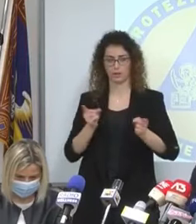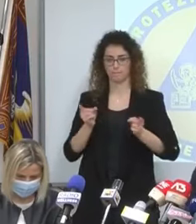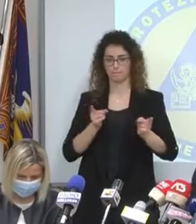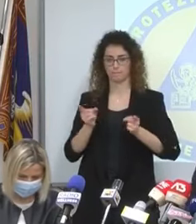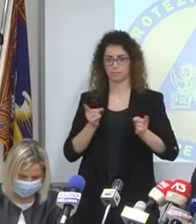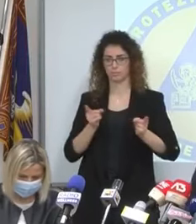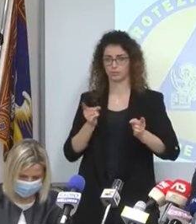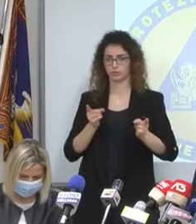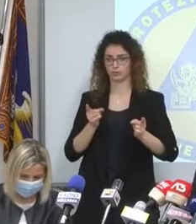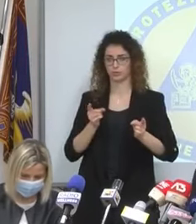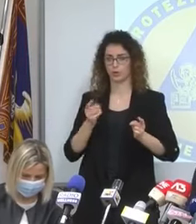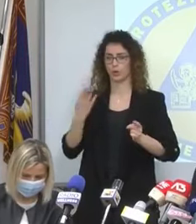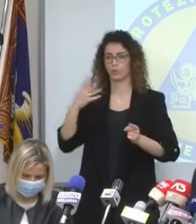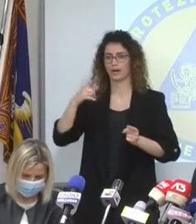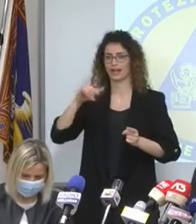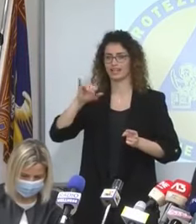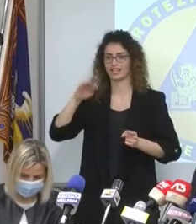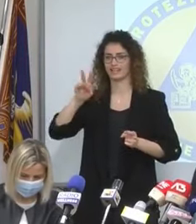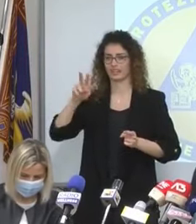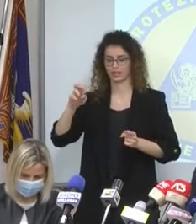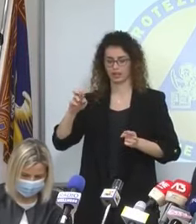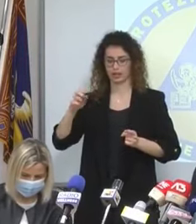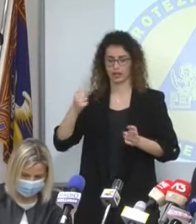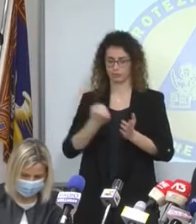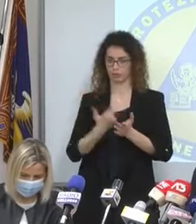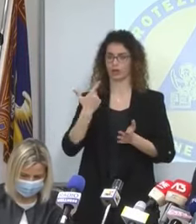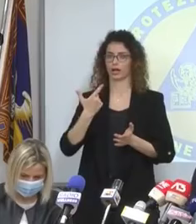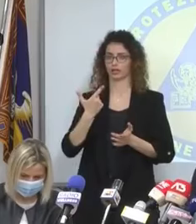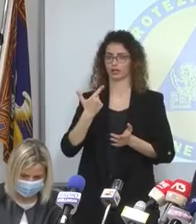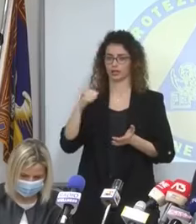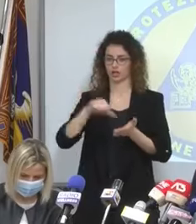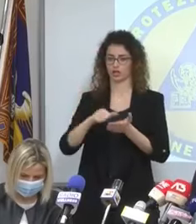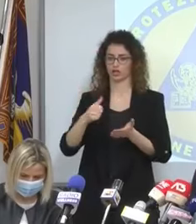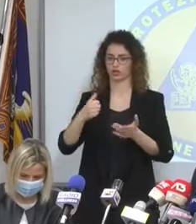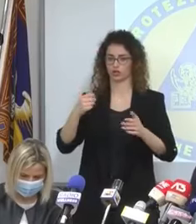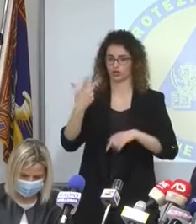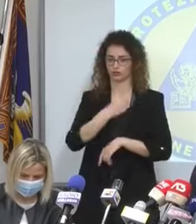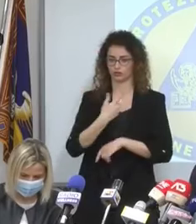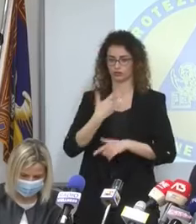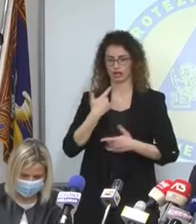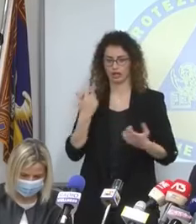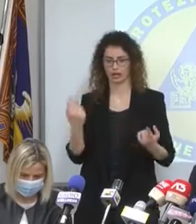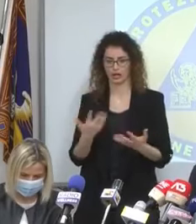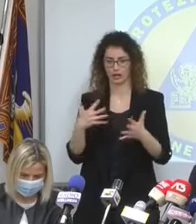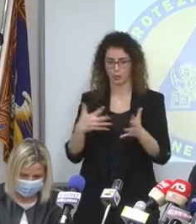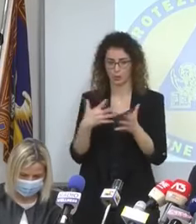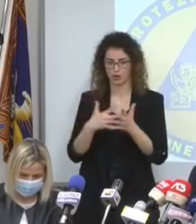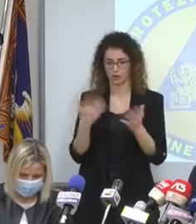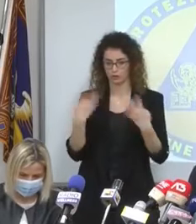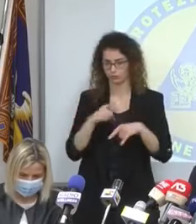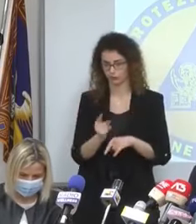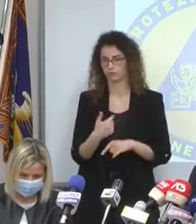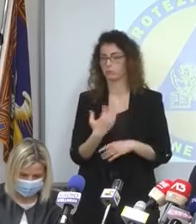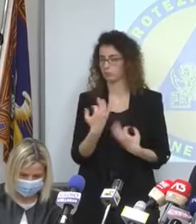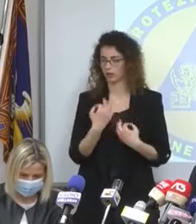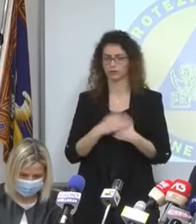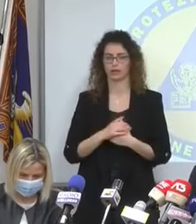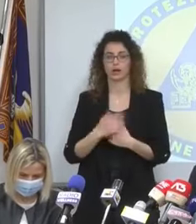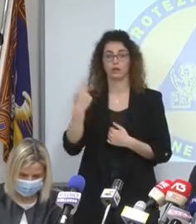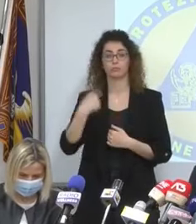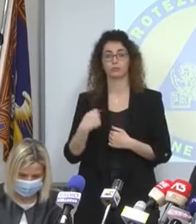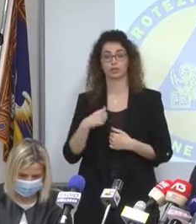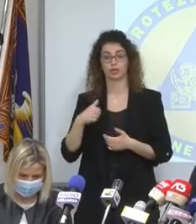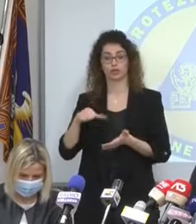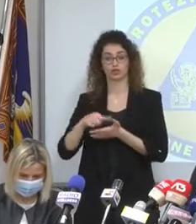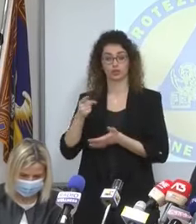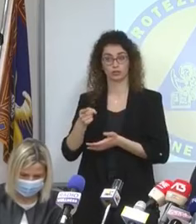break even, definiamolo così, che è importante in questi centri vaccinali, perché c'è sempre qualche flusso che non funziona, ma no, bene. Poi quello è un